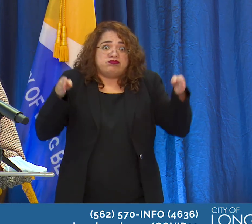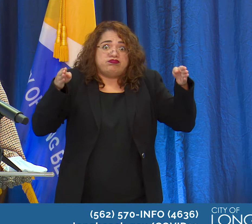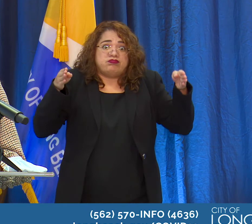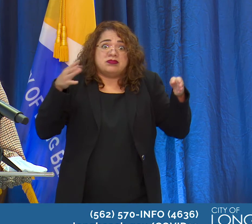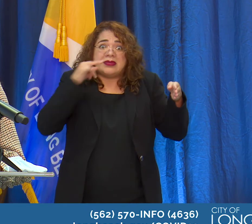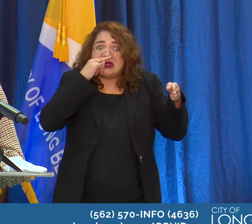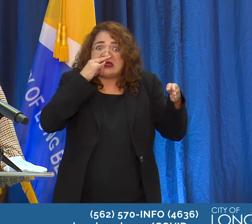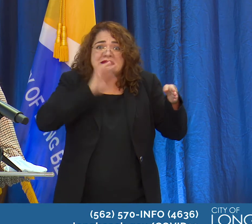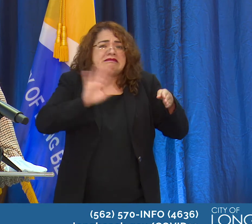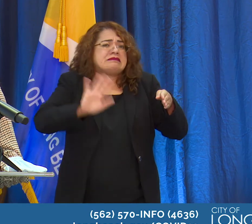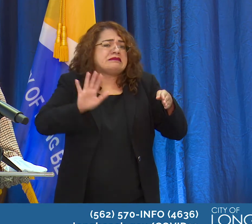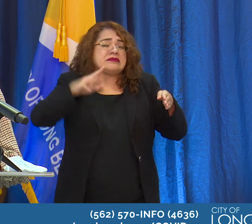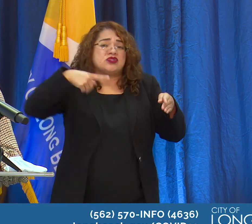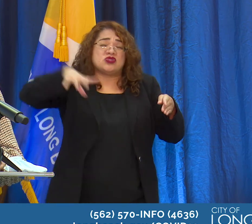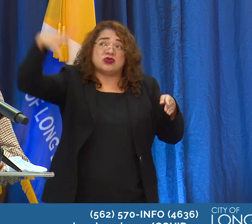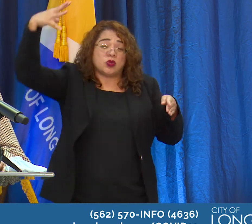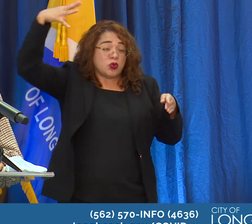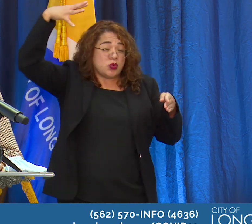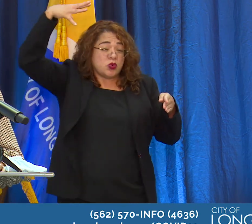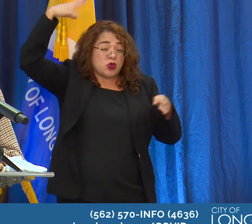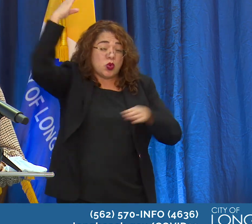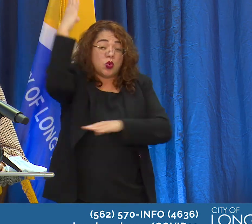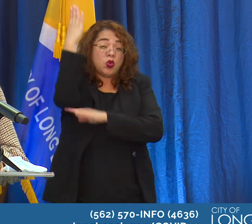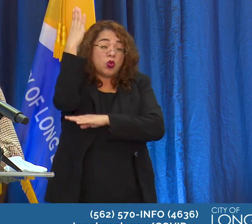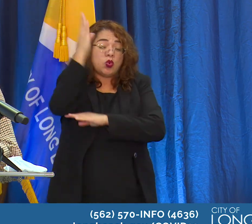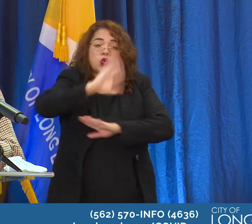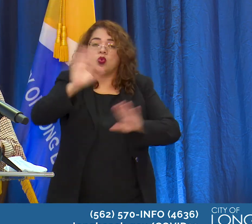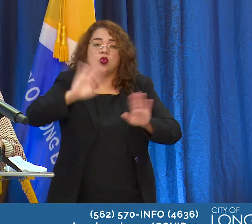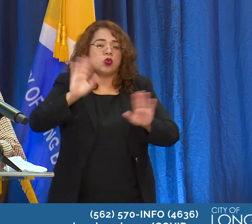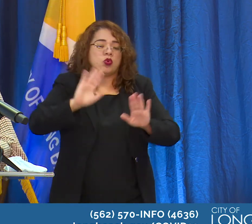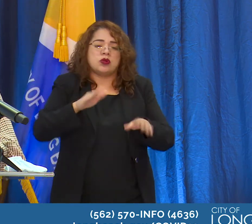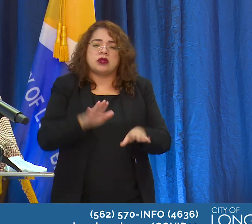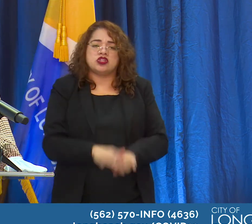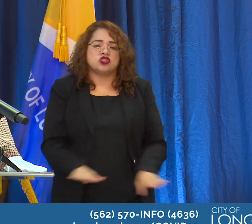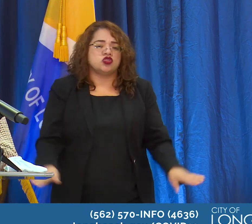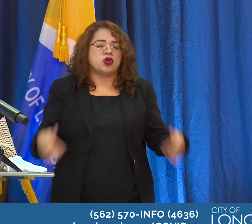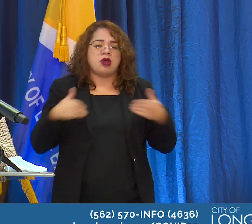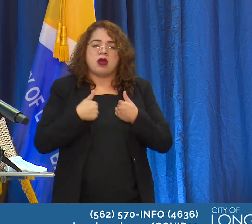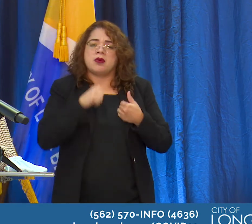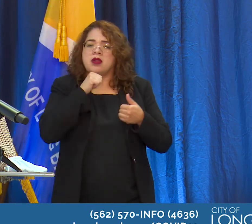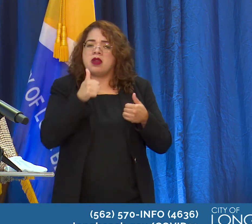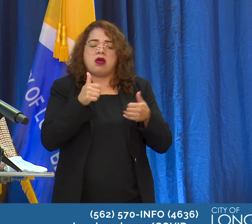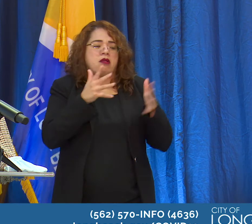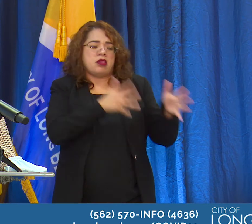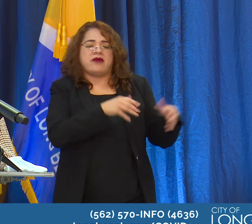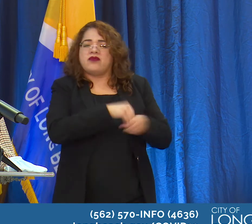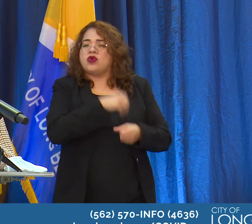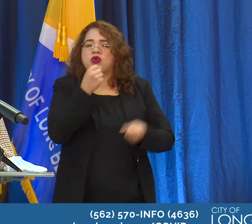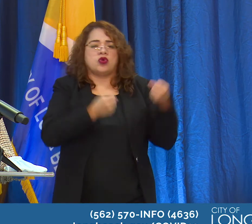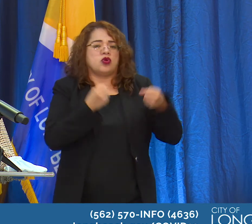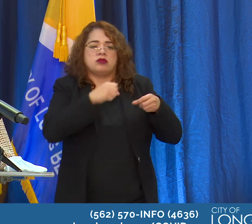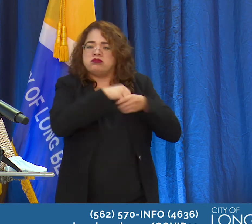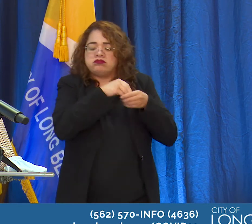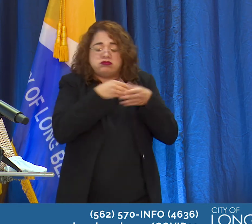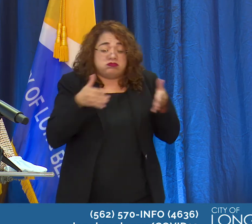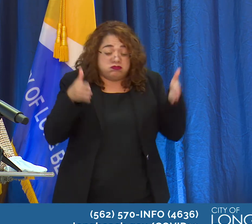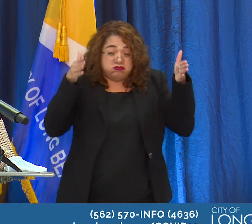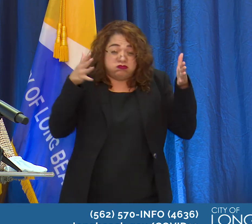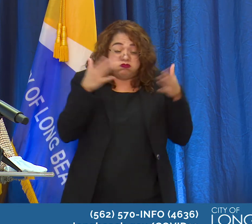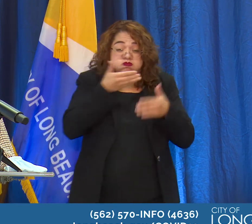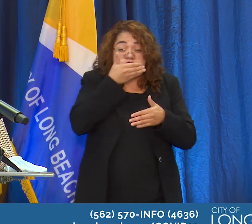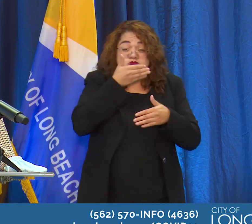sol durante las horas del mediodía. Más consejos para evitar enfermedades y lesiones por calor